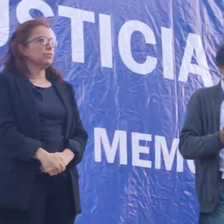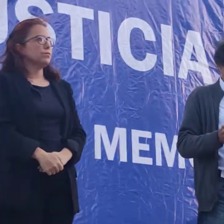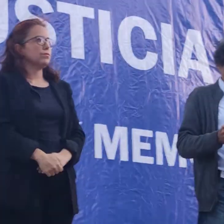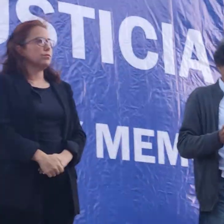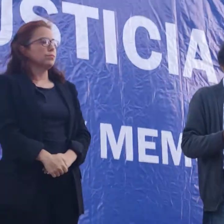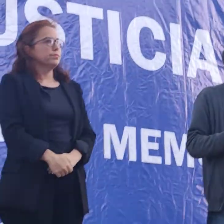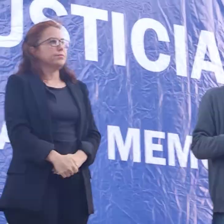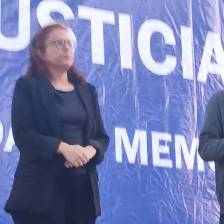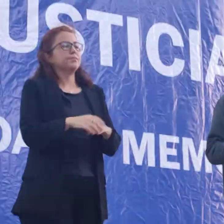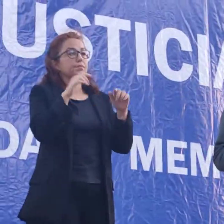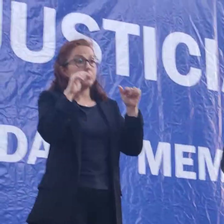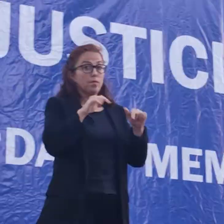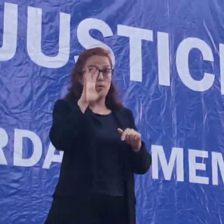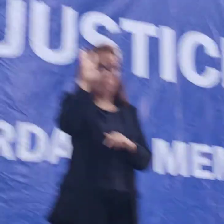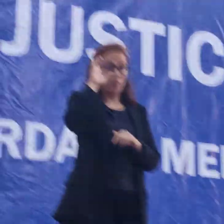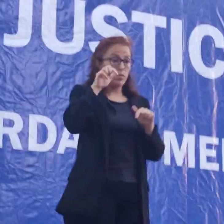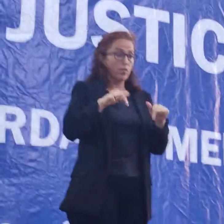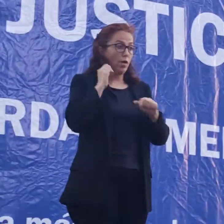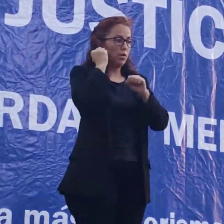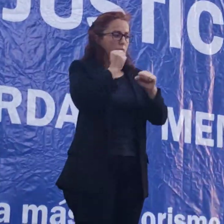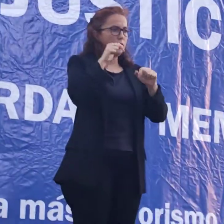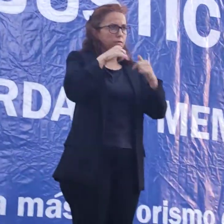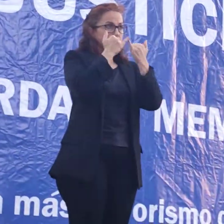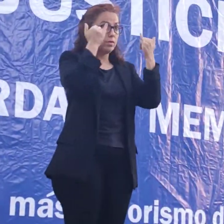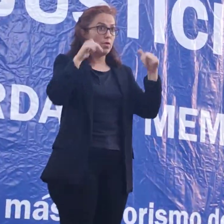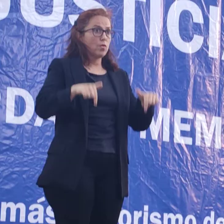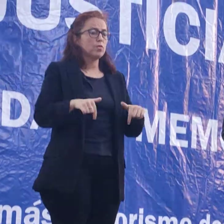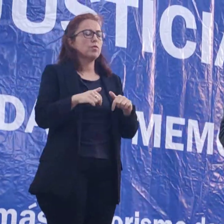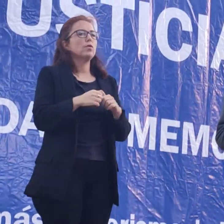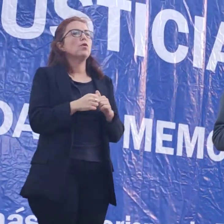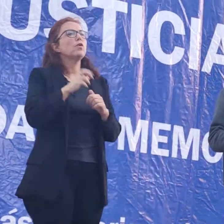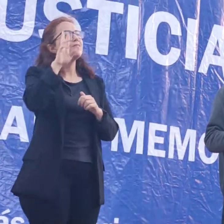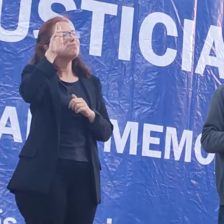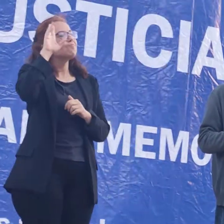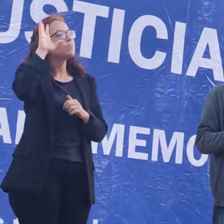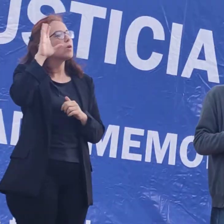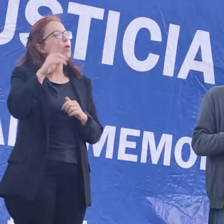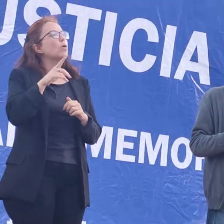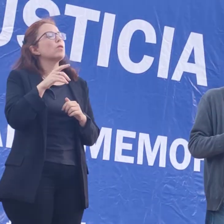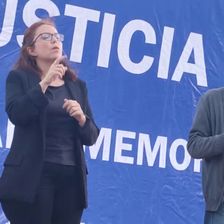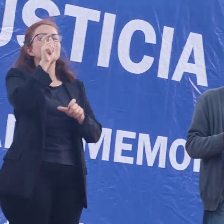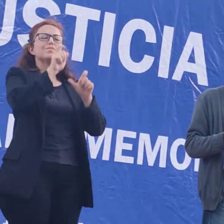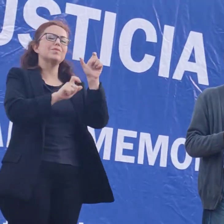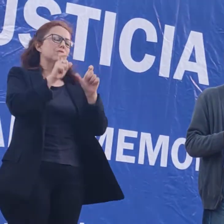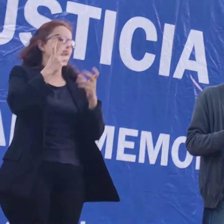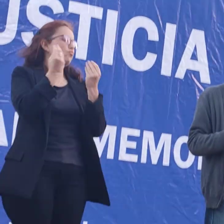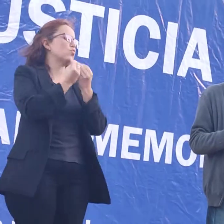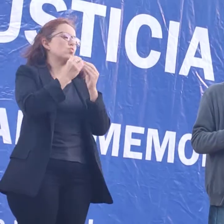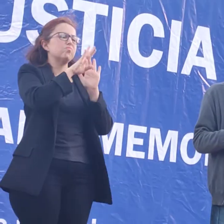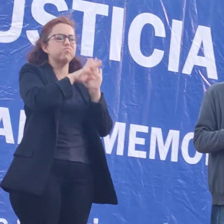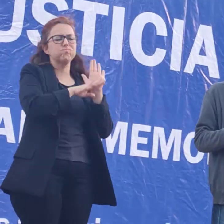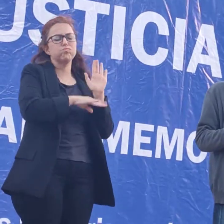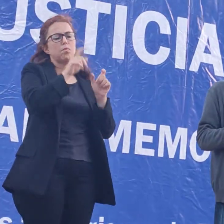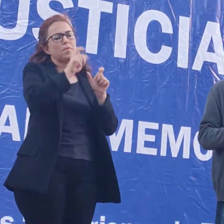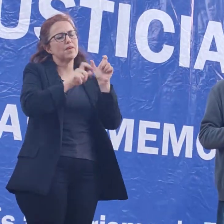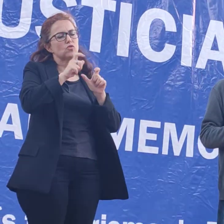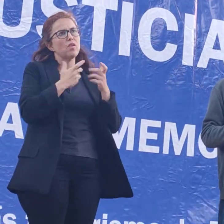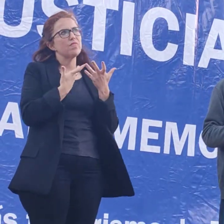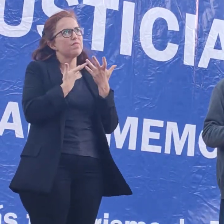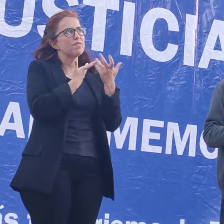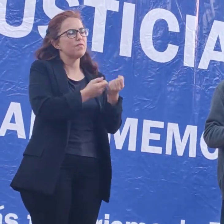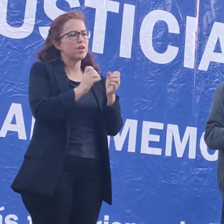Este memorial que inauguramos en el día de hoy es recordatorio de los centenares de uruguayos que por defender la